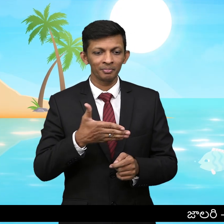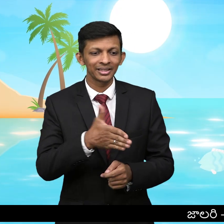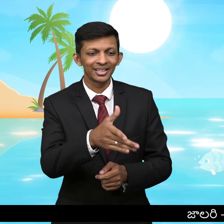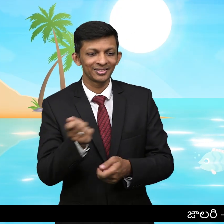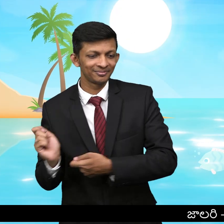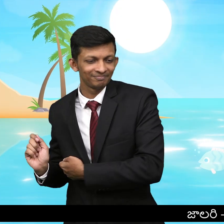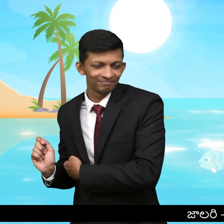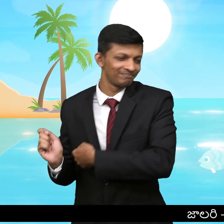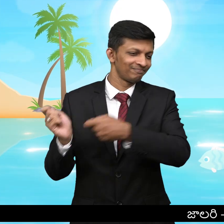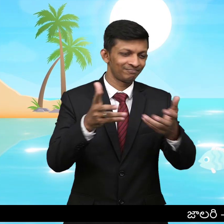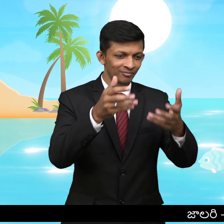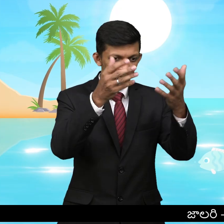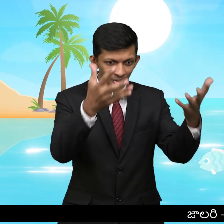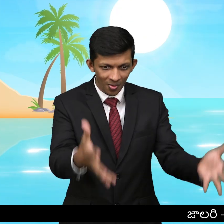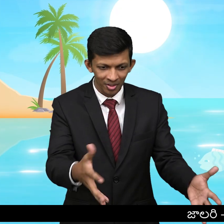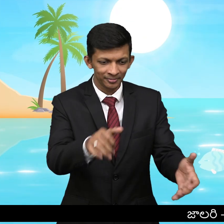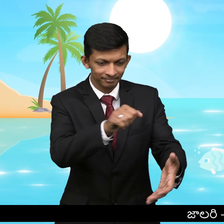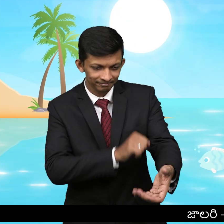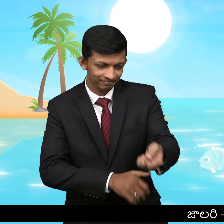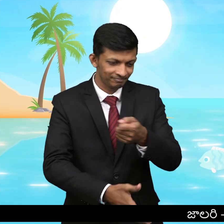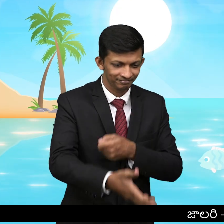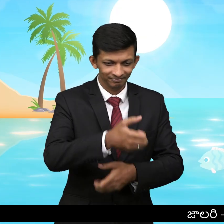చేపలు పట్టే వ్యక్తి.